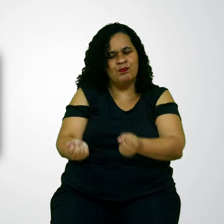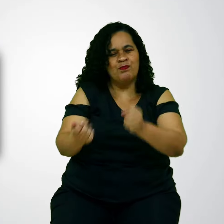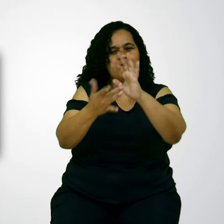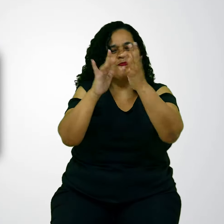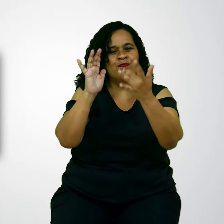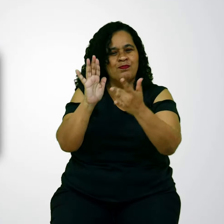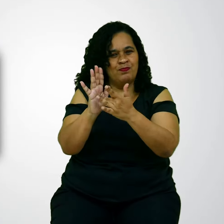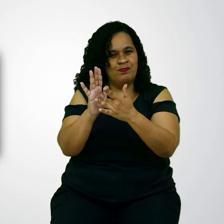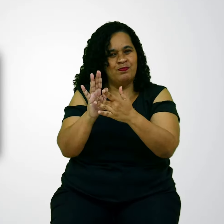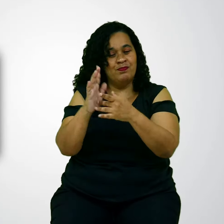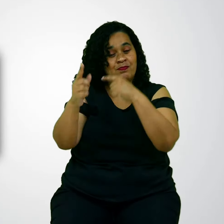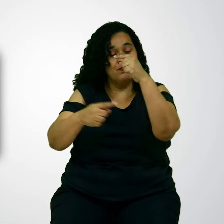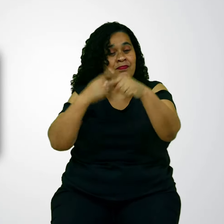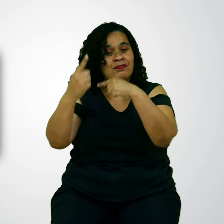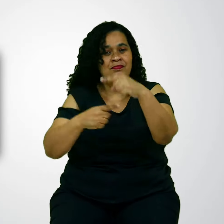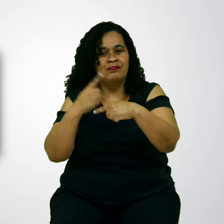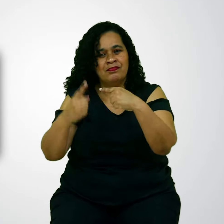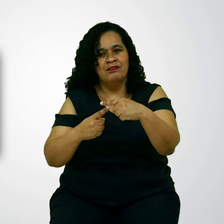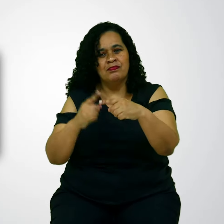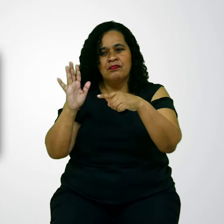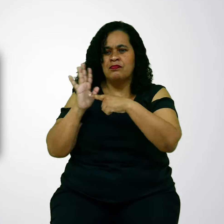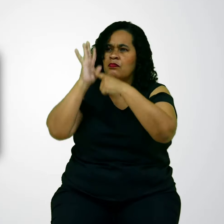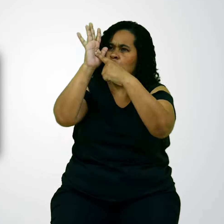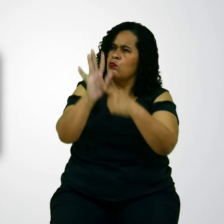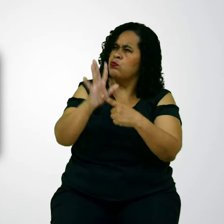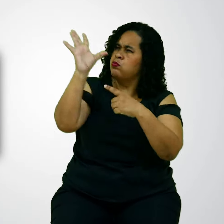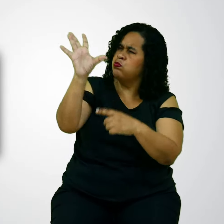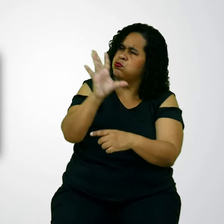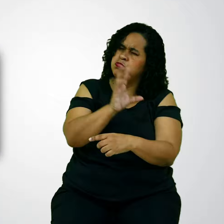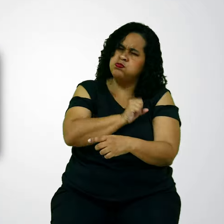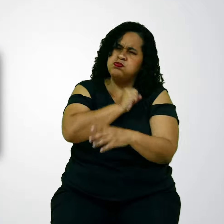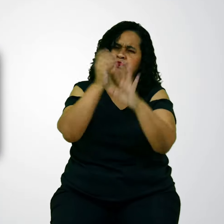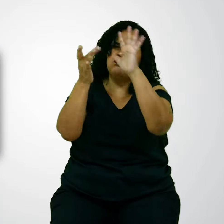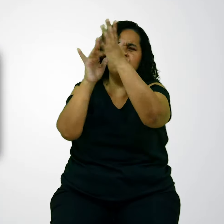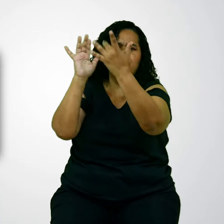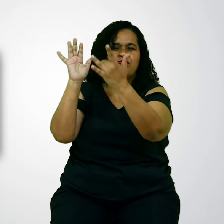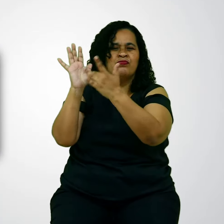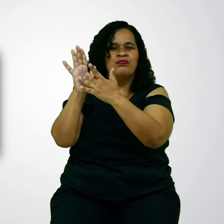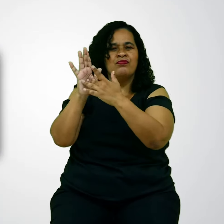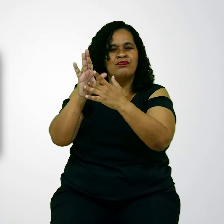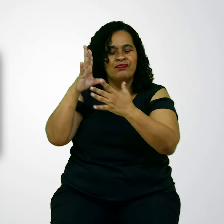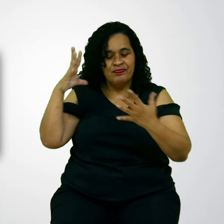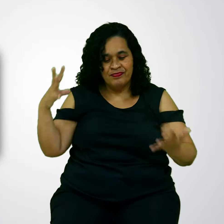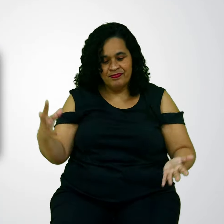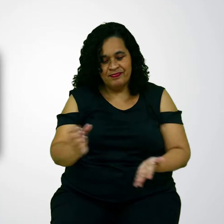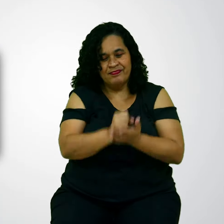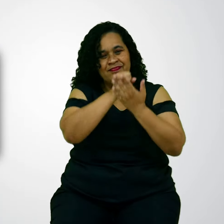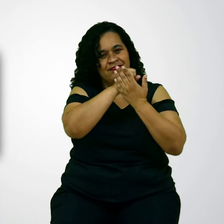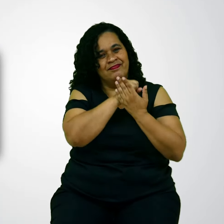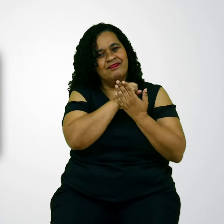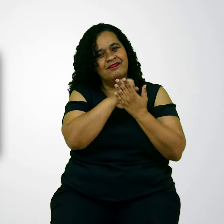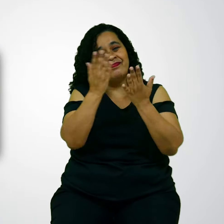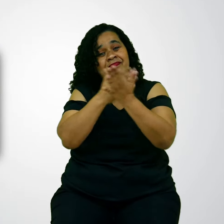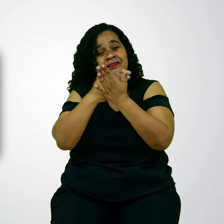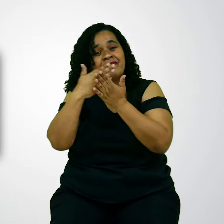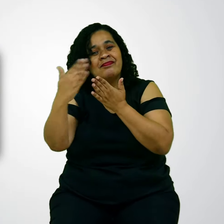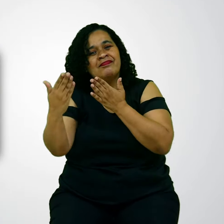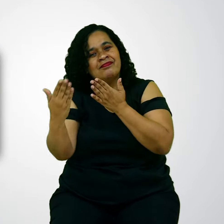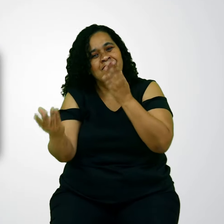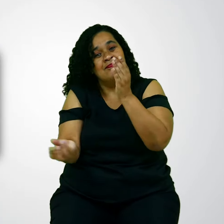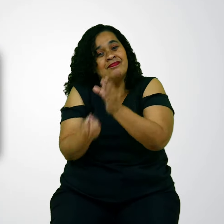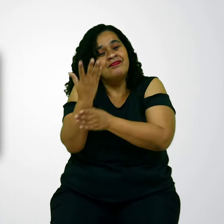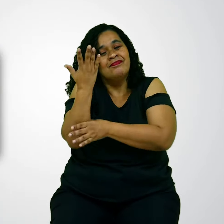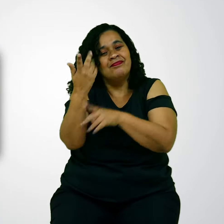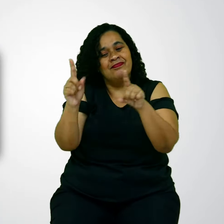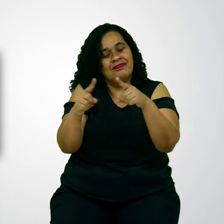amor de Cristo eu pude alcançar a salvação, né? E aí começou a composição, né, na minha vida. Legal, muito